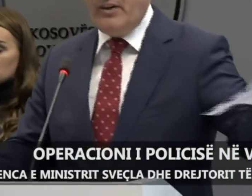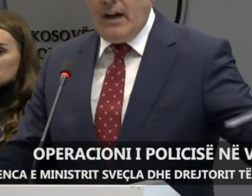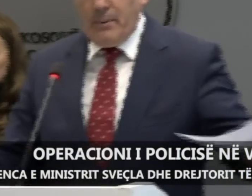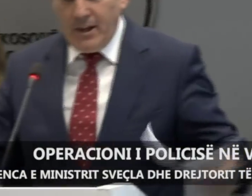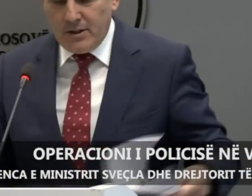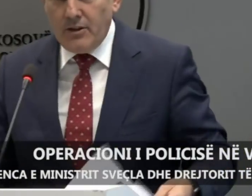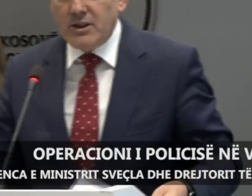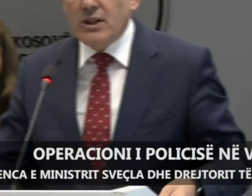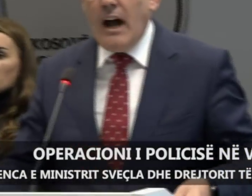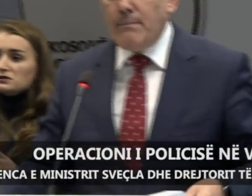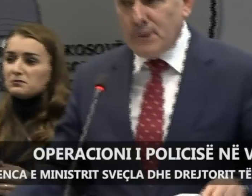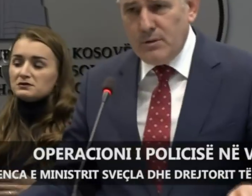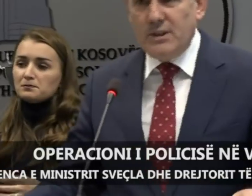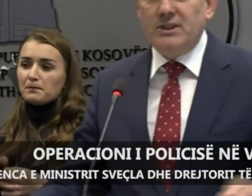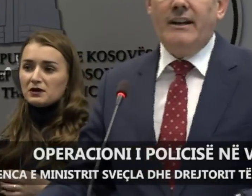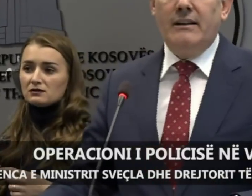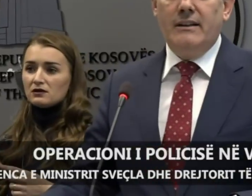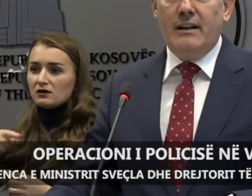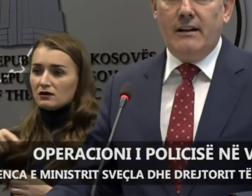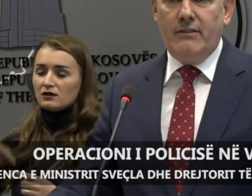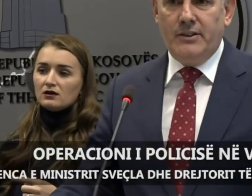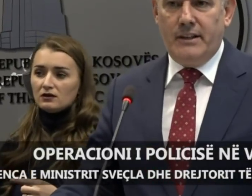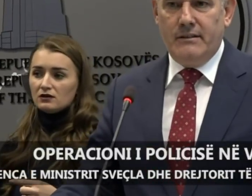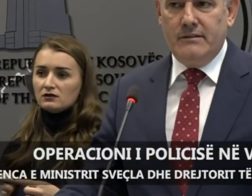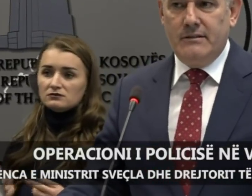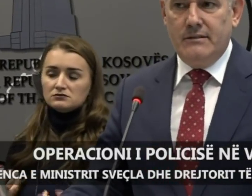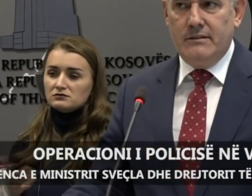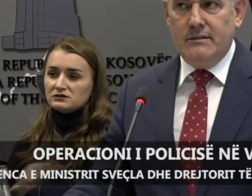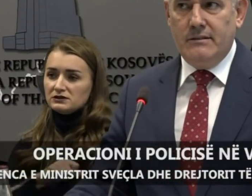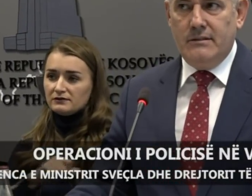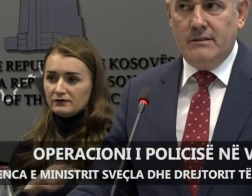këtë tonë apo në tonë, është absolutisht irrelevante.